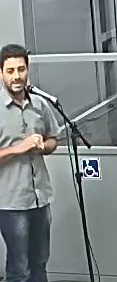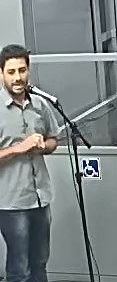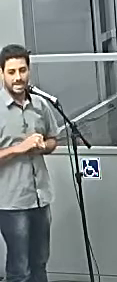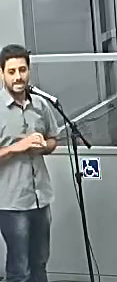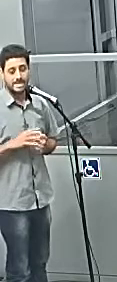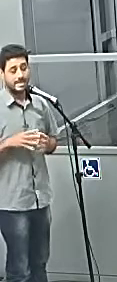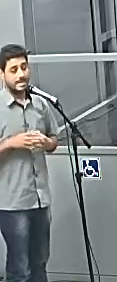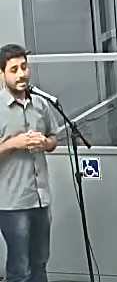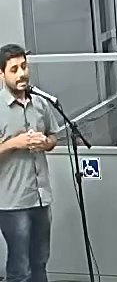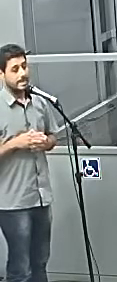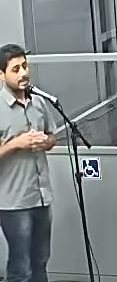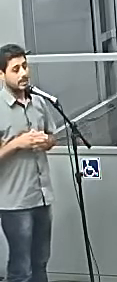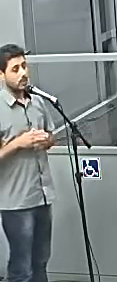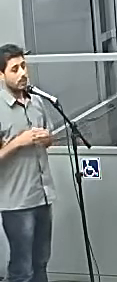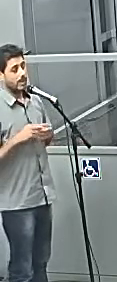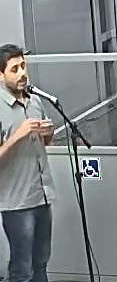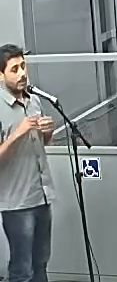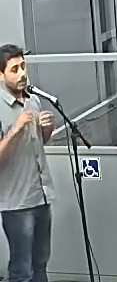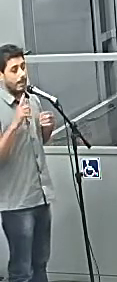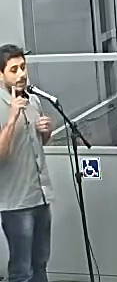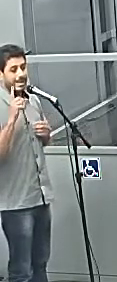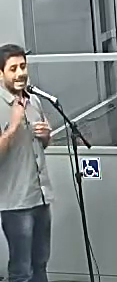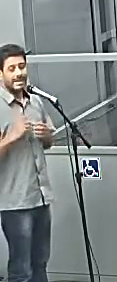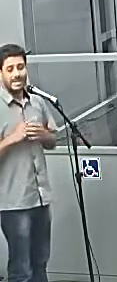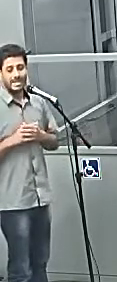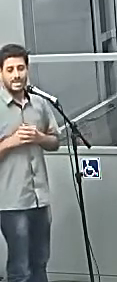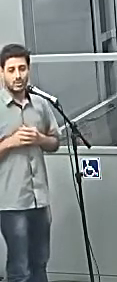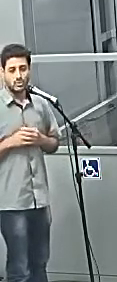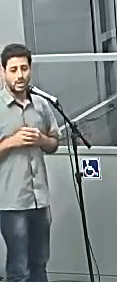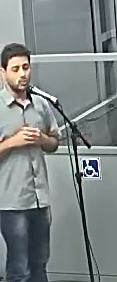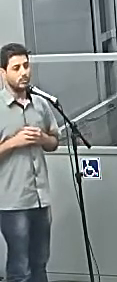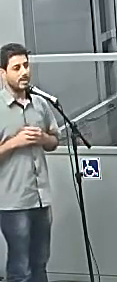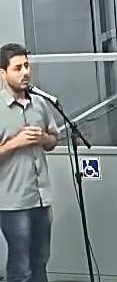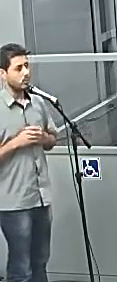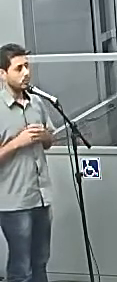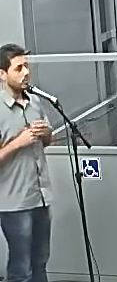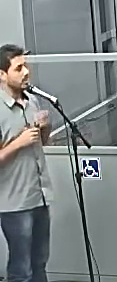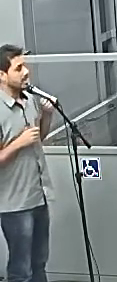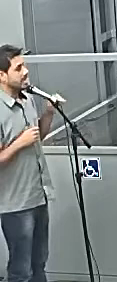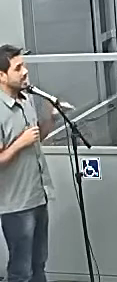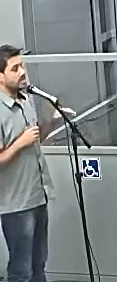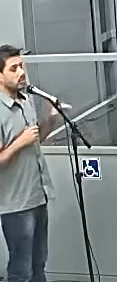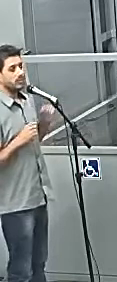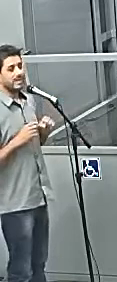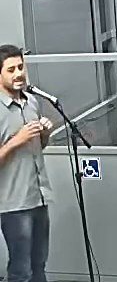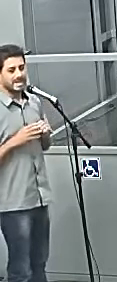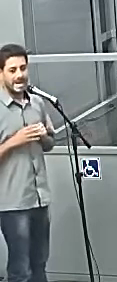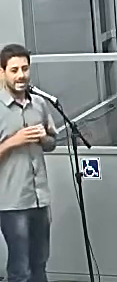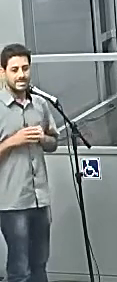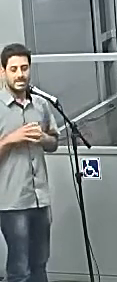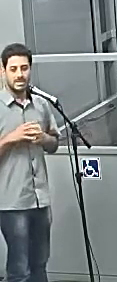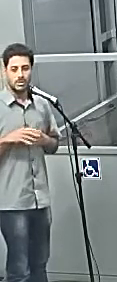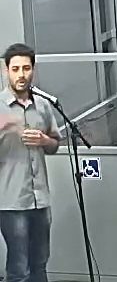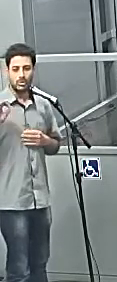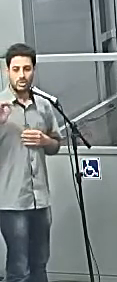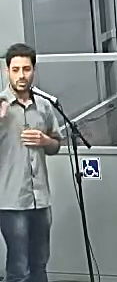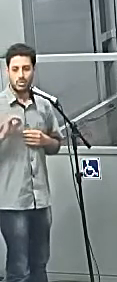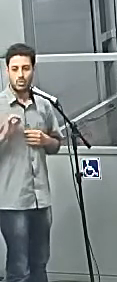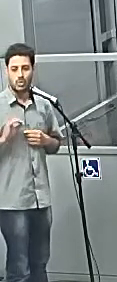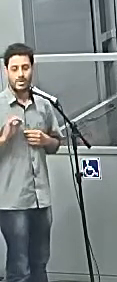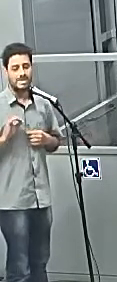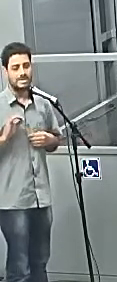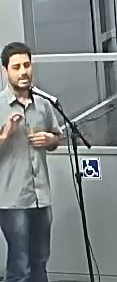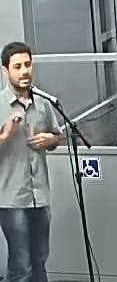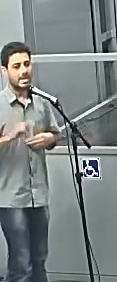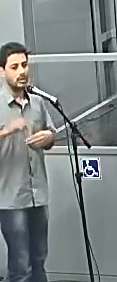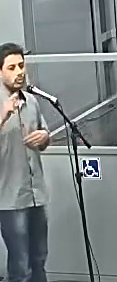1993 que são a primeira característica que os direitos humanos eles são universais eles são para todas as